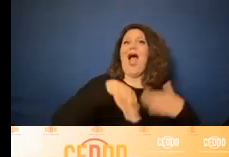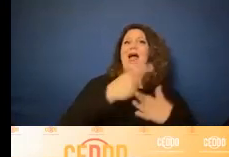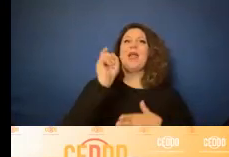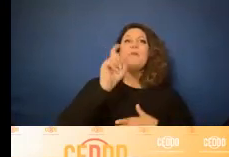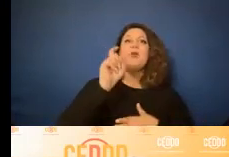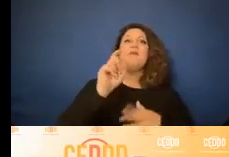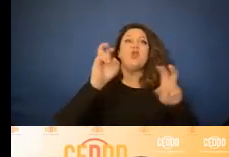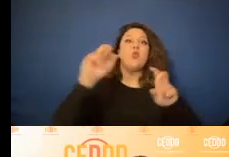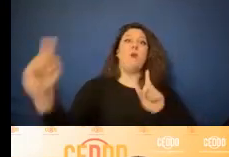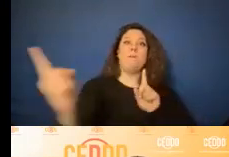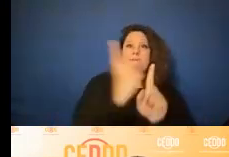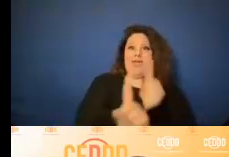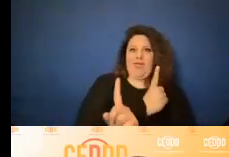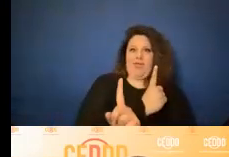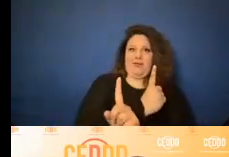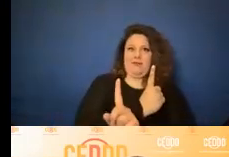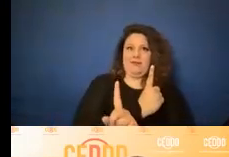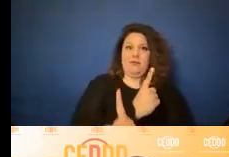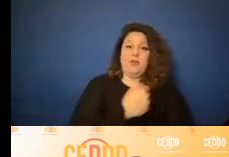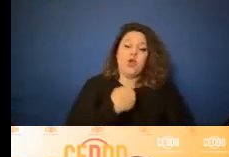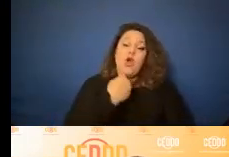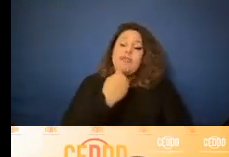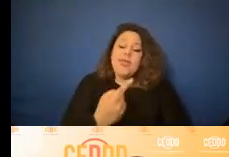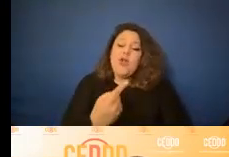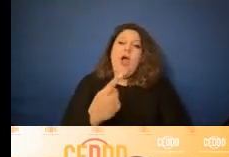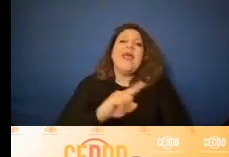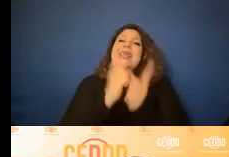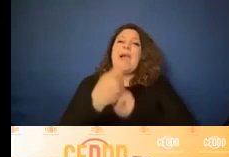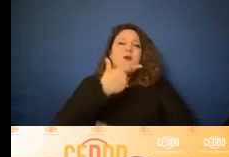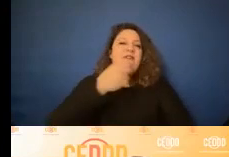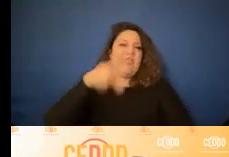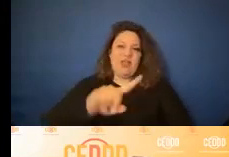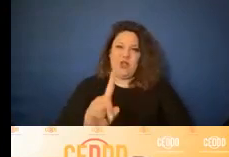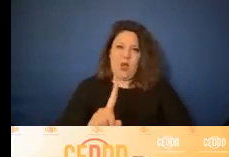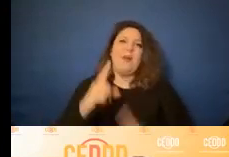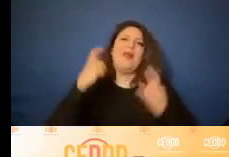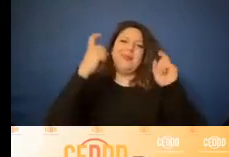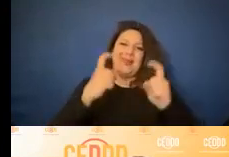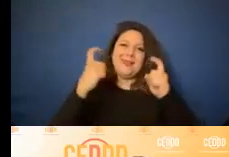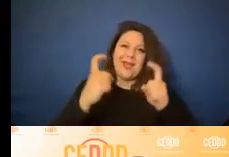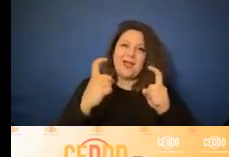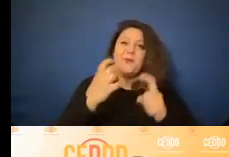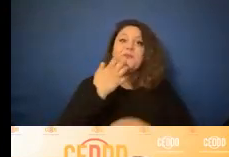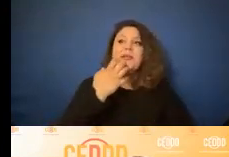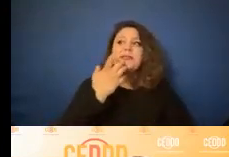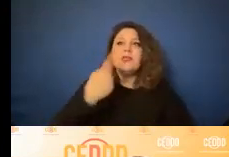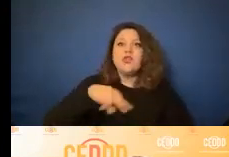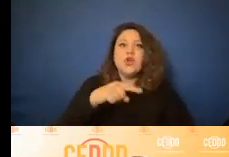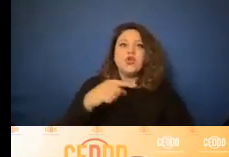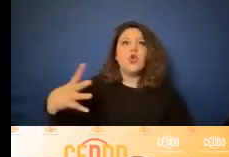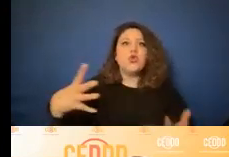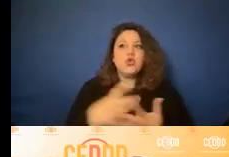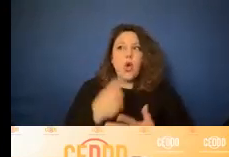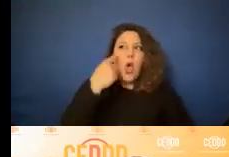que el cambio no es fácil, pero bueno, hay que intentarlo, ¿no? Obviamente, si somos capaces de observar todo esto y